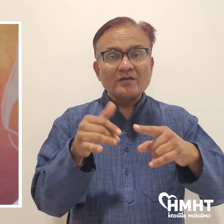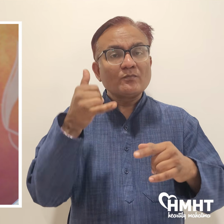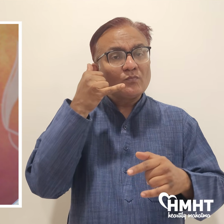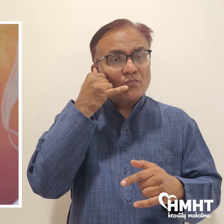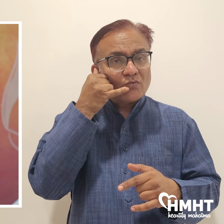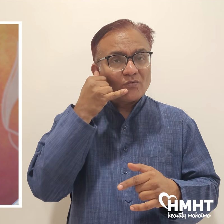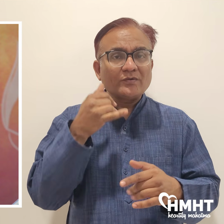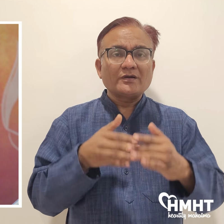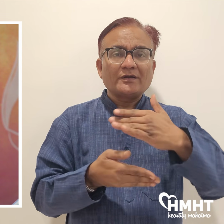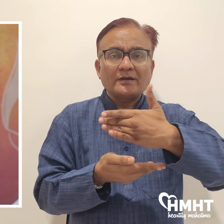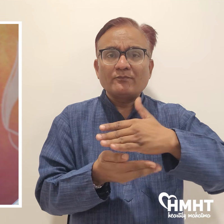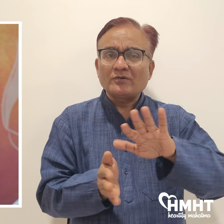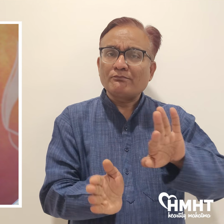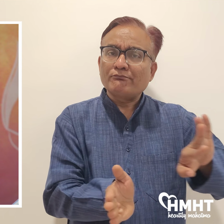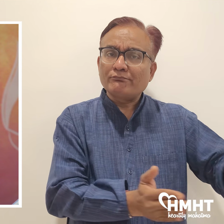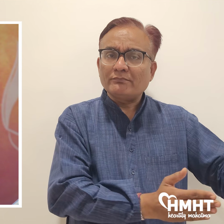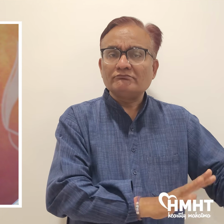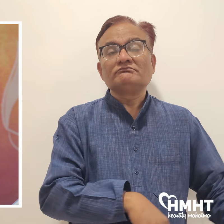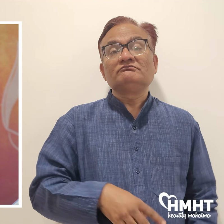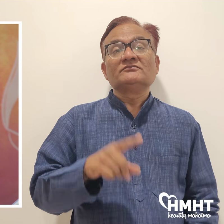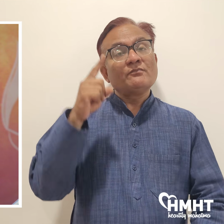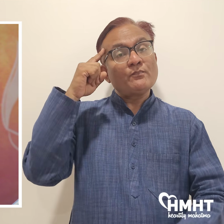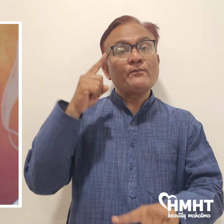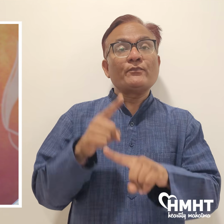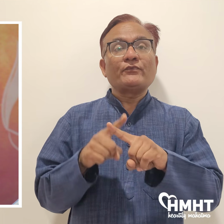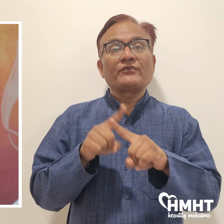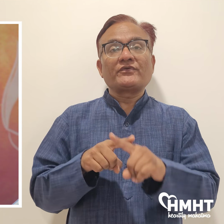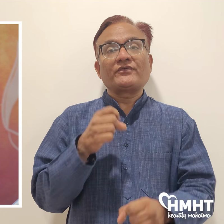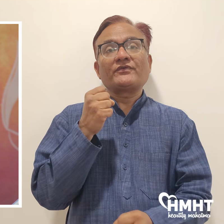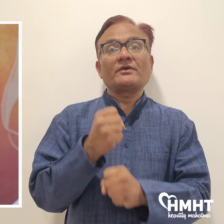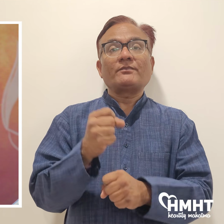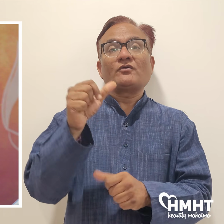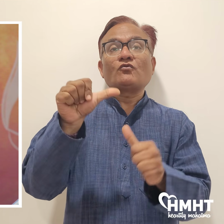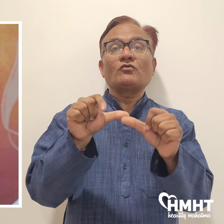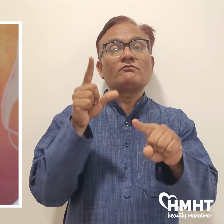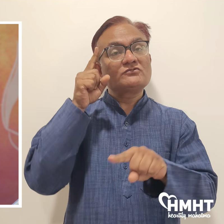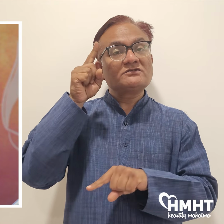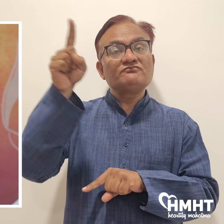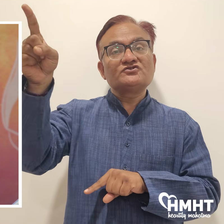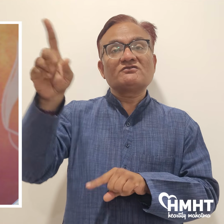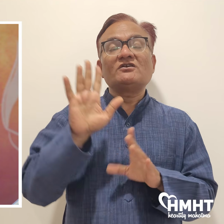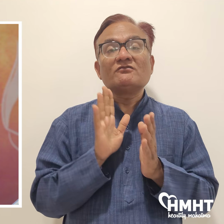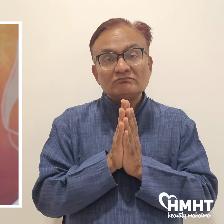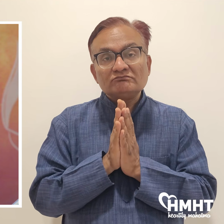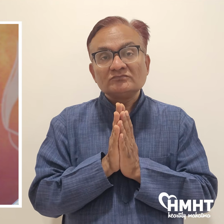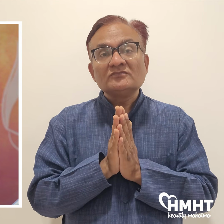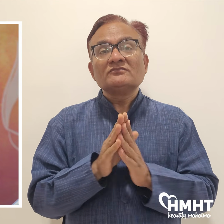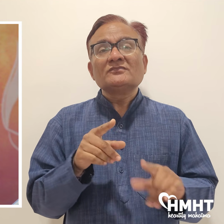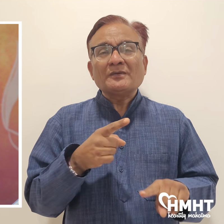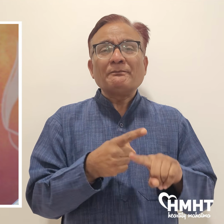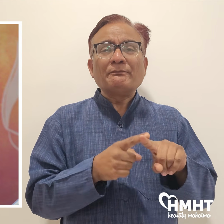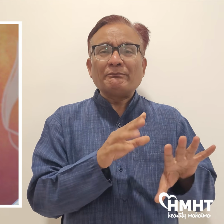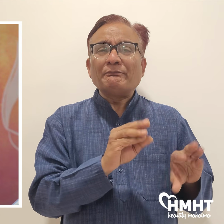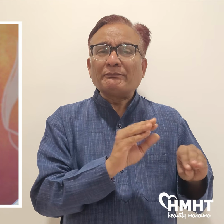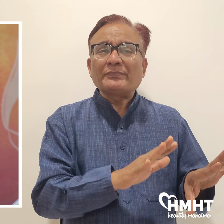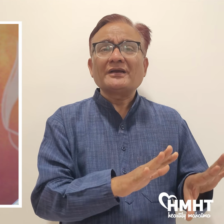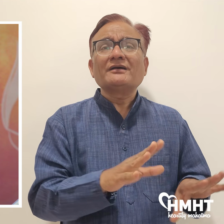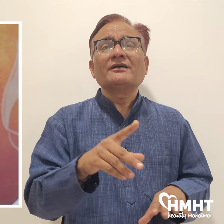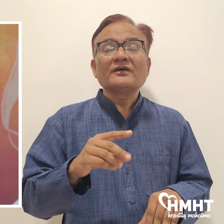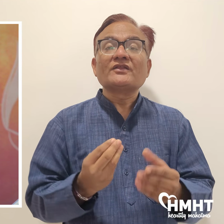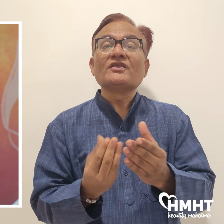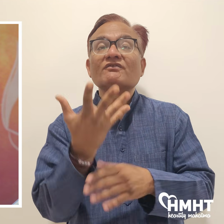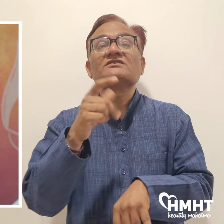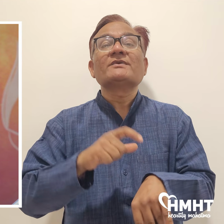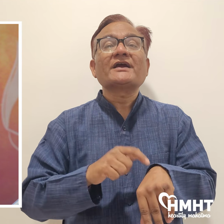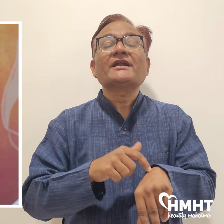બધાને. હવે આપણે સિન્સિયરલી આપણા ધ્યેય પ્રમાણે ચાલવું. થોડુંક બ્રેક લેવાનું કે ના આખો કેટલા કલાક જોવાનું